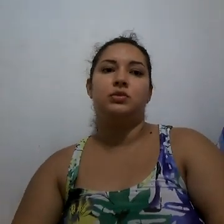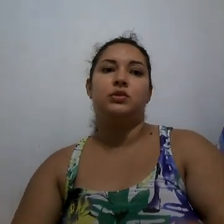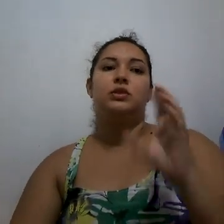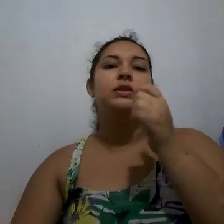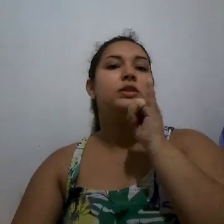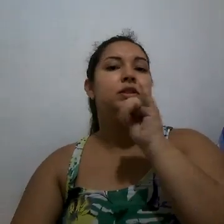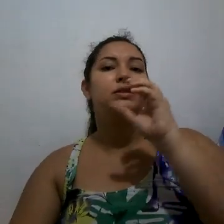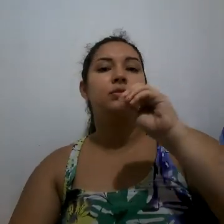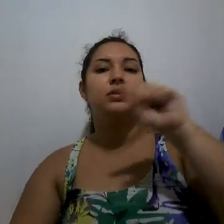grama.